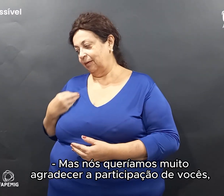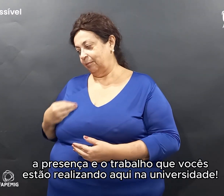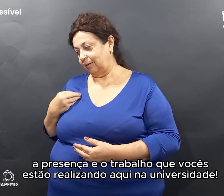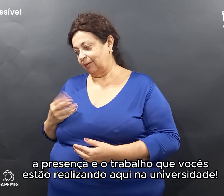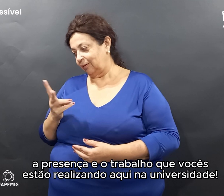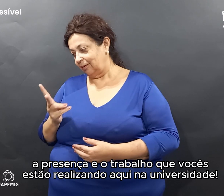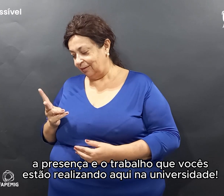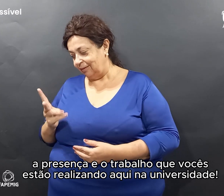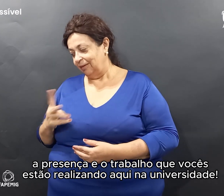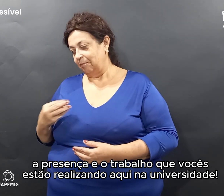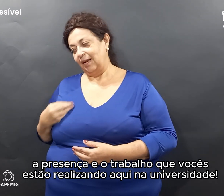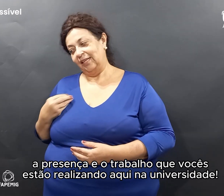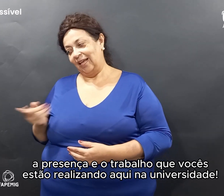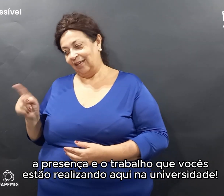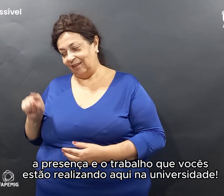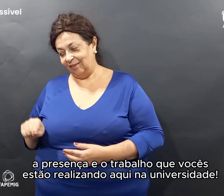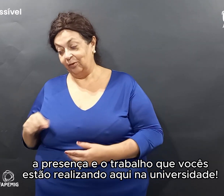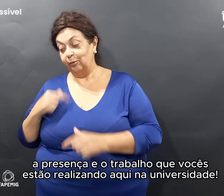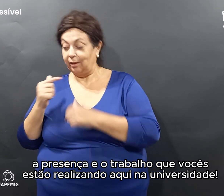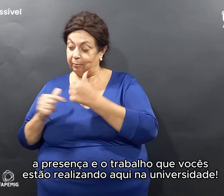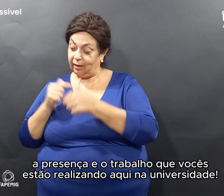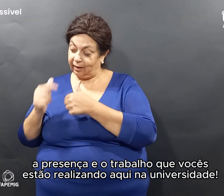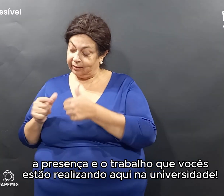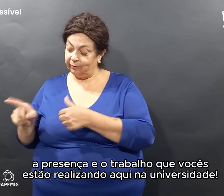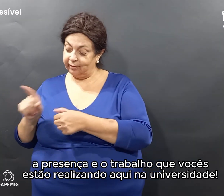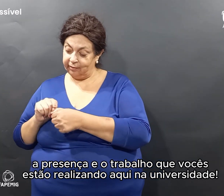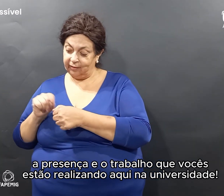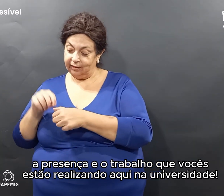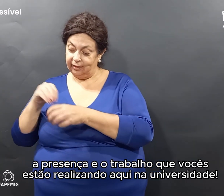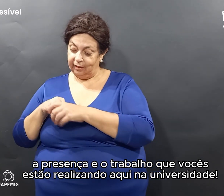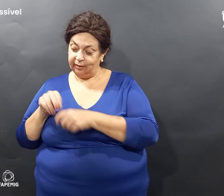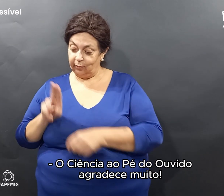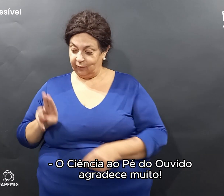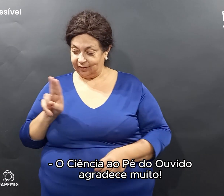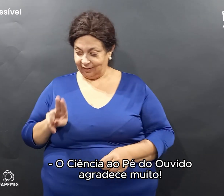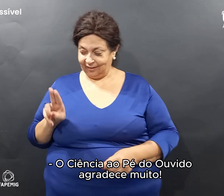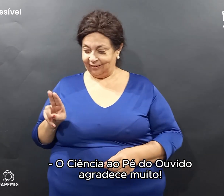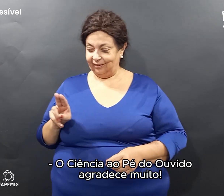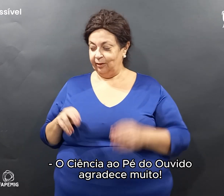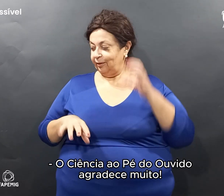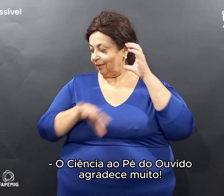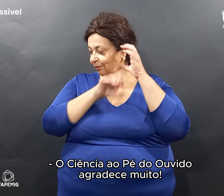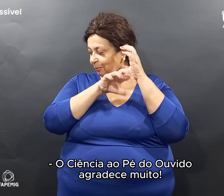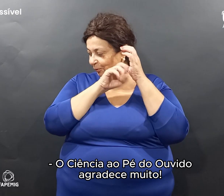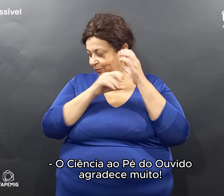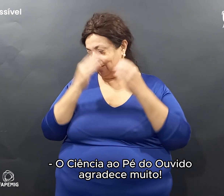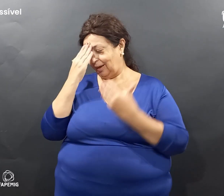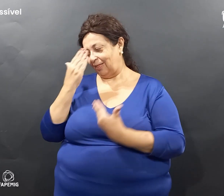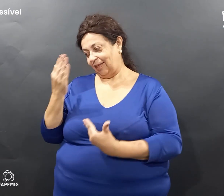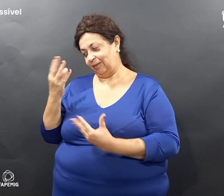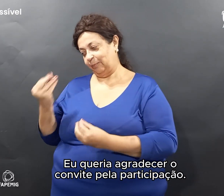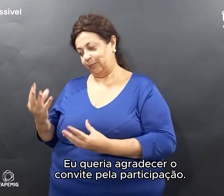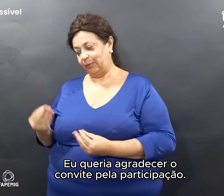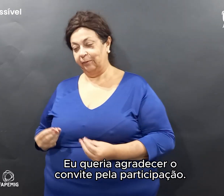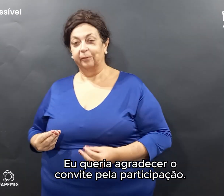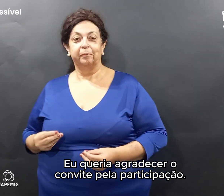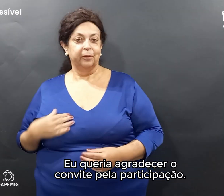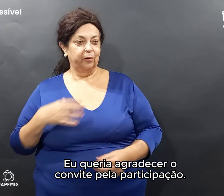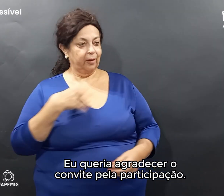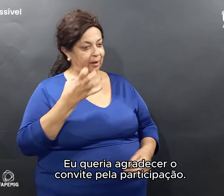a presença e ao trabalho que vocês estão realizando aqui na universidade. O Ciência ao Pé do Ouvido agradece muito. Eu queria agradecer,